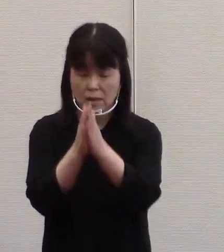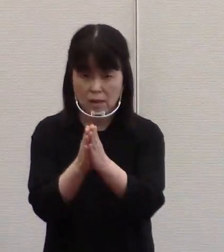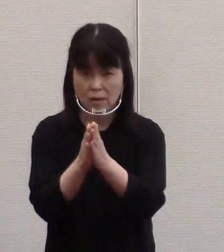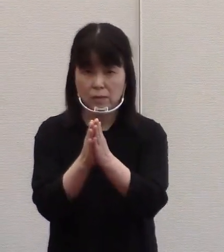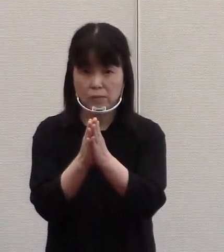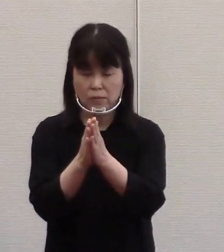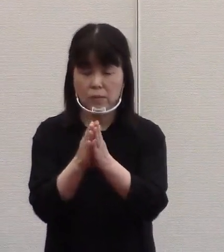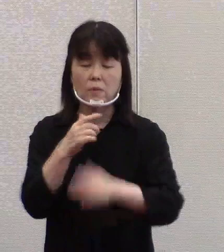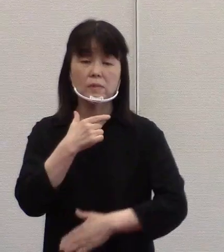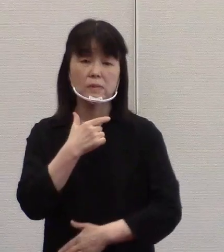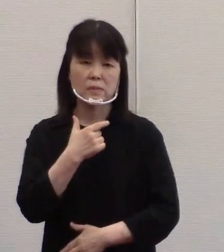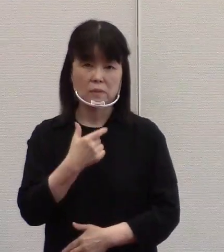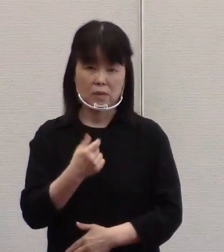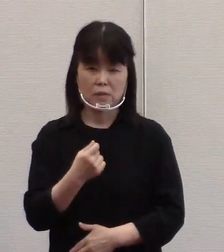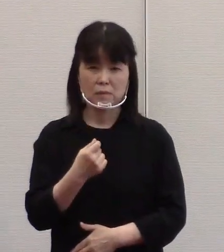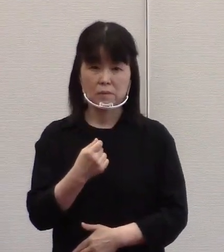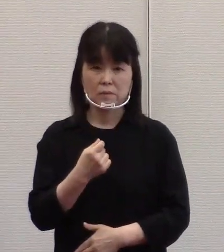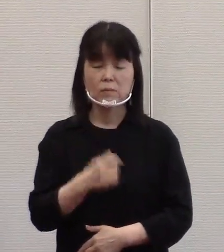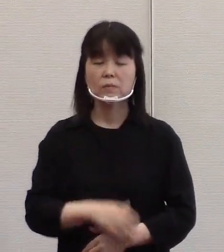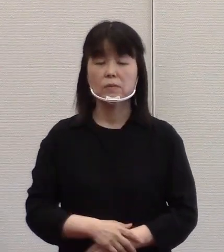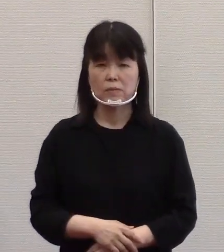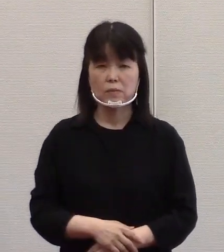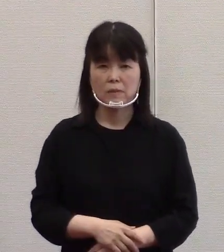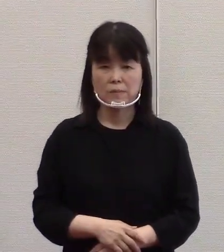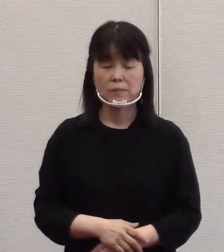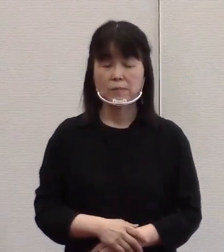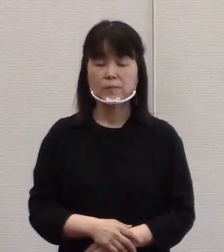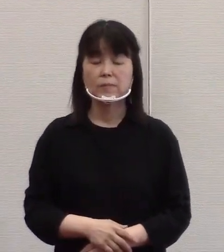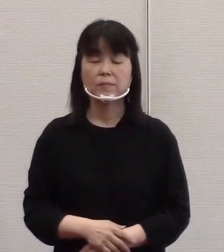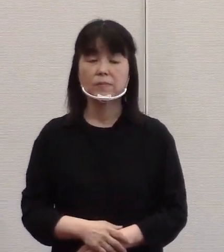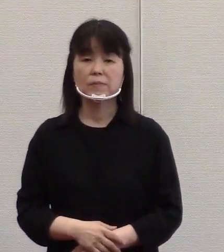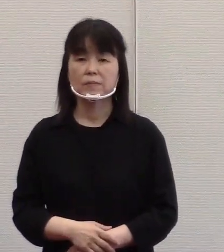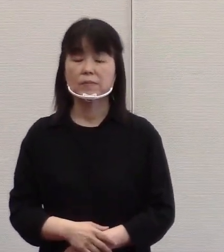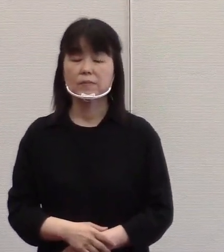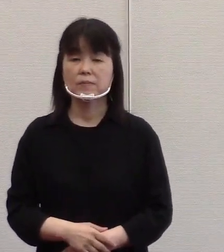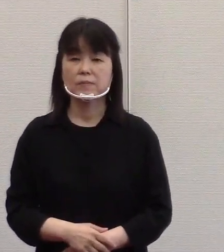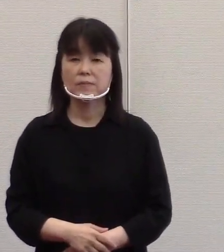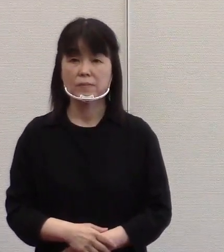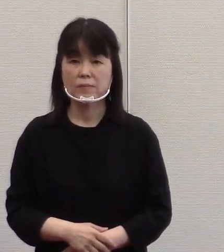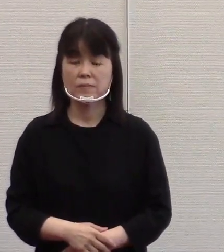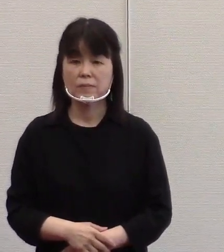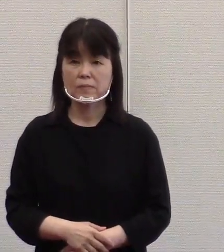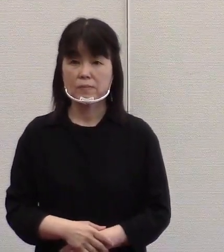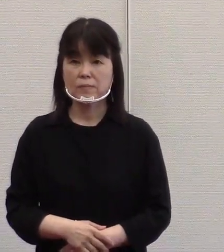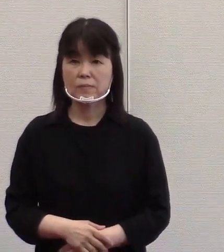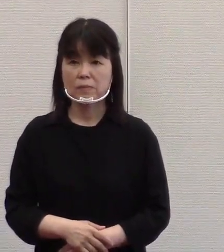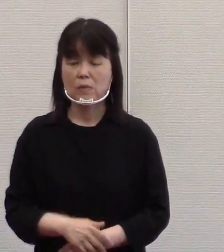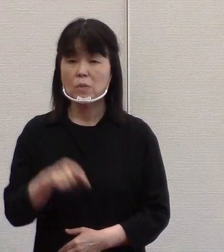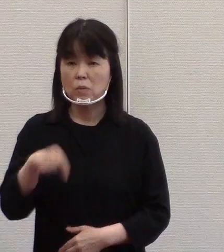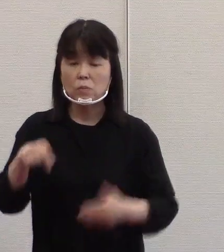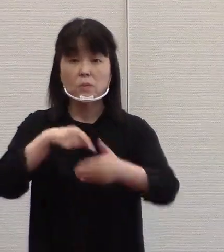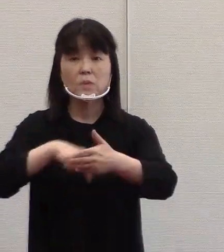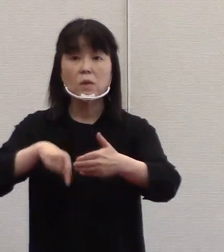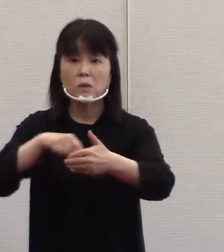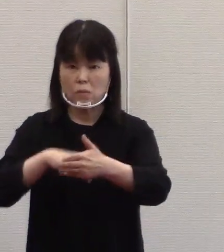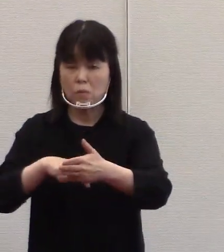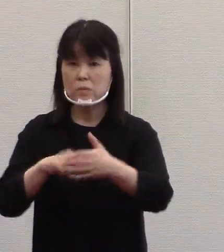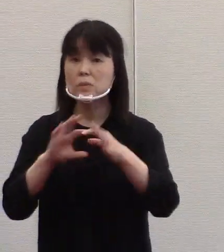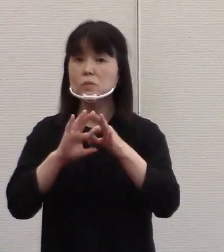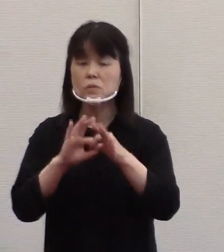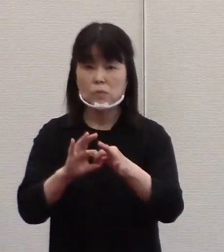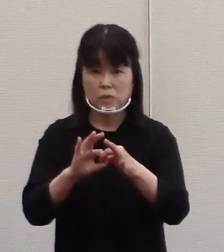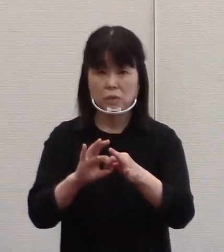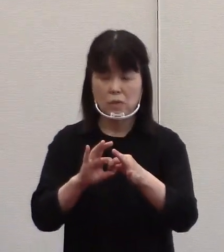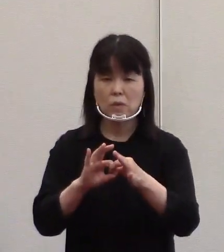ただきたいということで、記者会見をさせていただきたいと。すでにこの内容については島根県